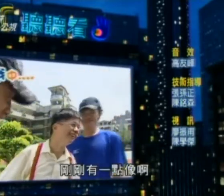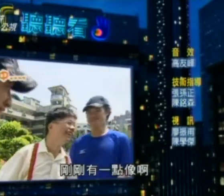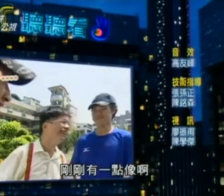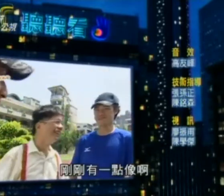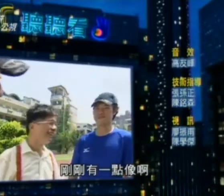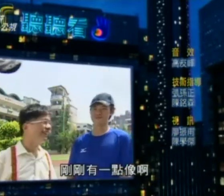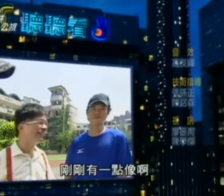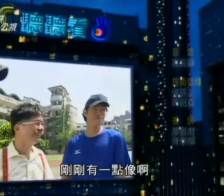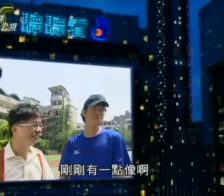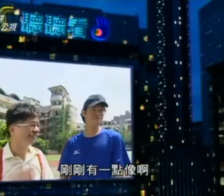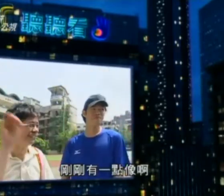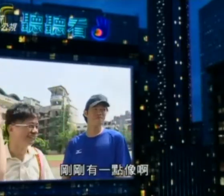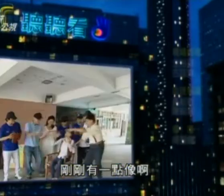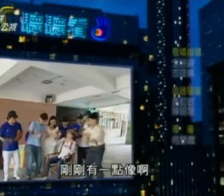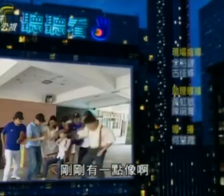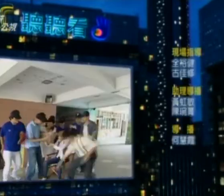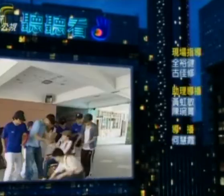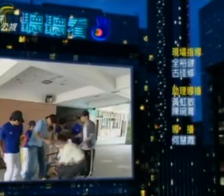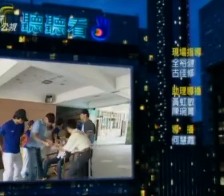刚刚的有一点像啊。